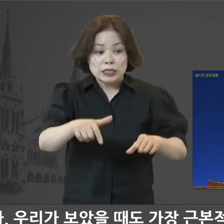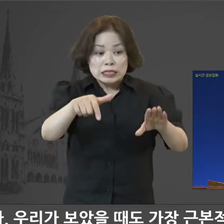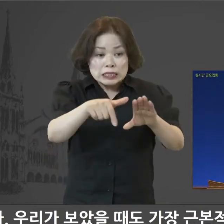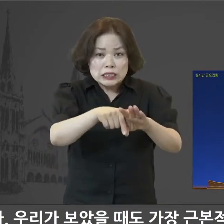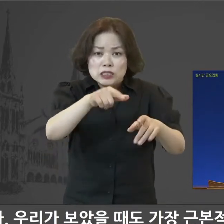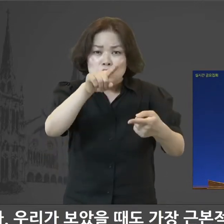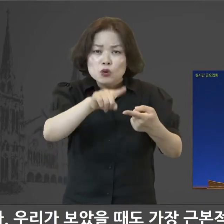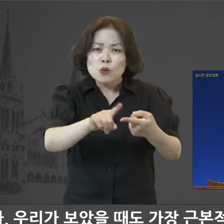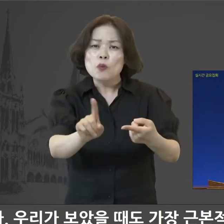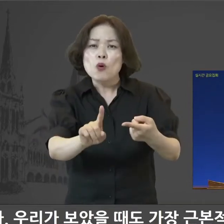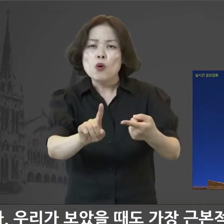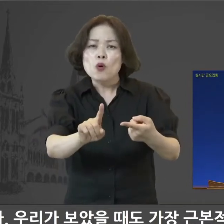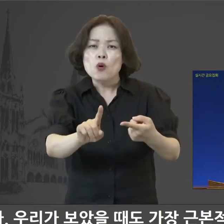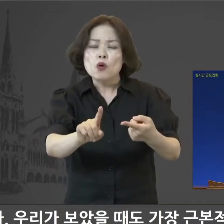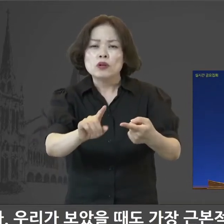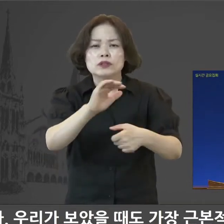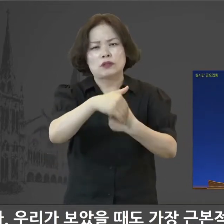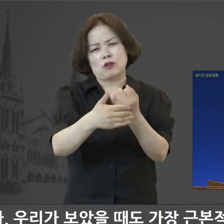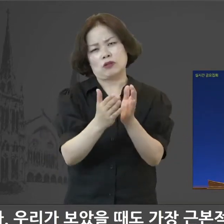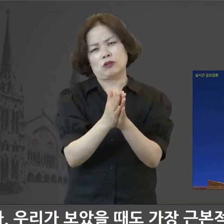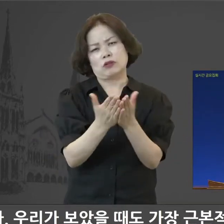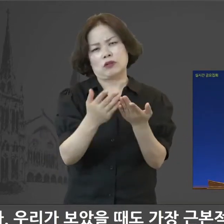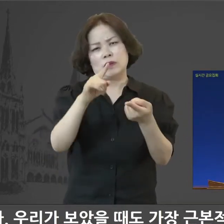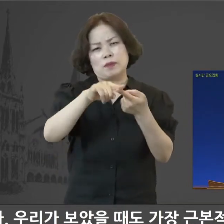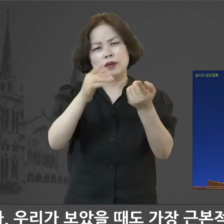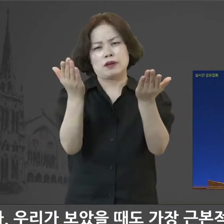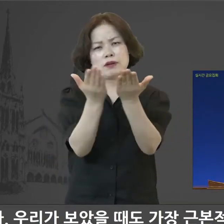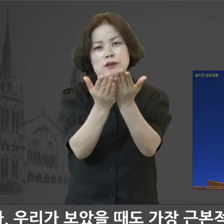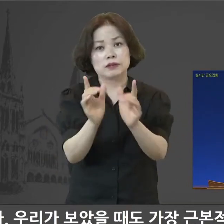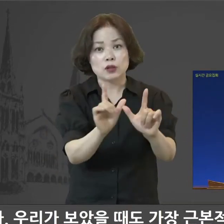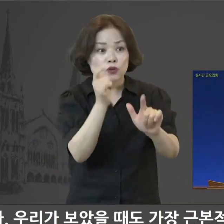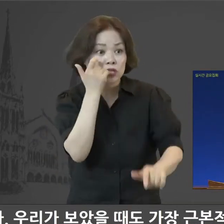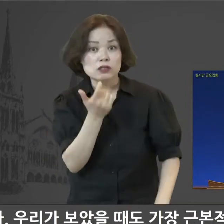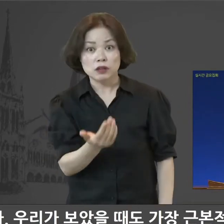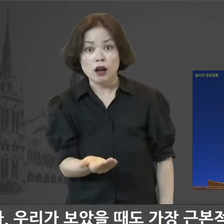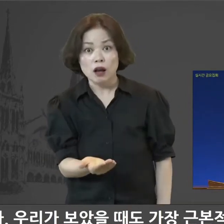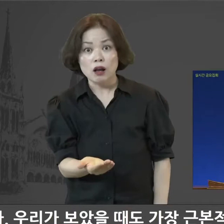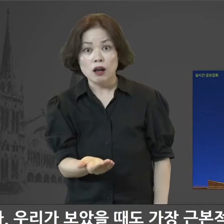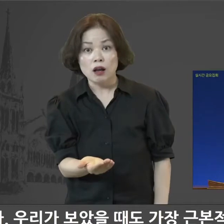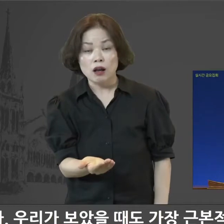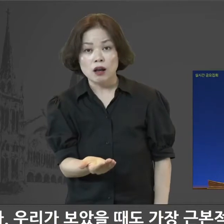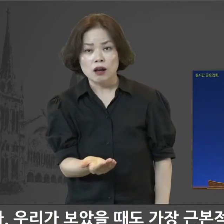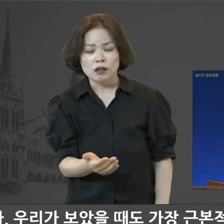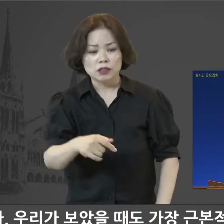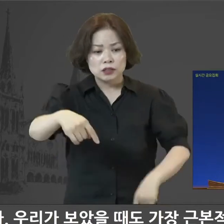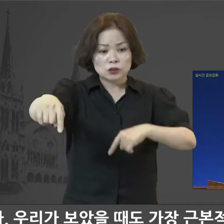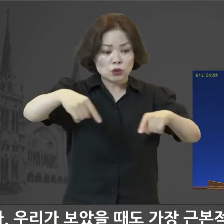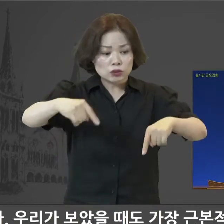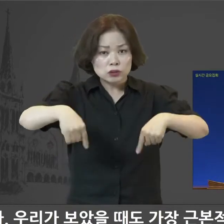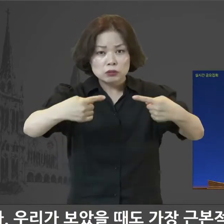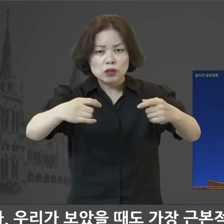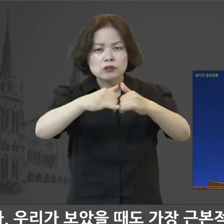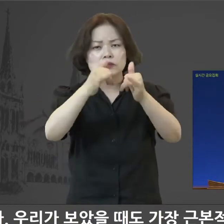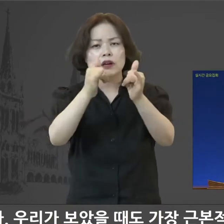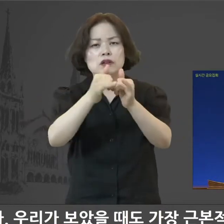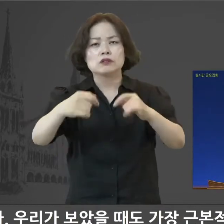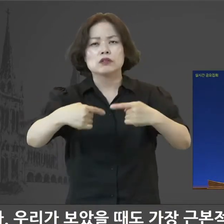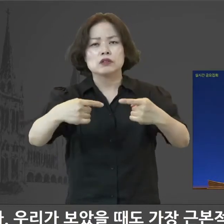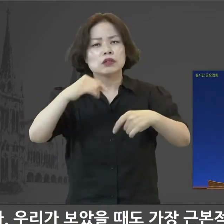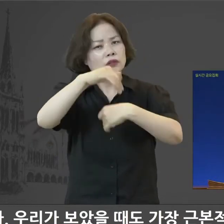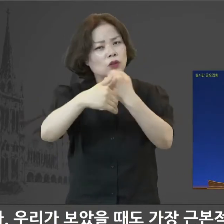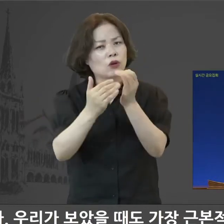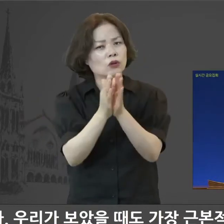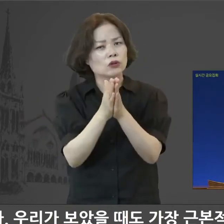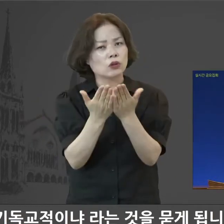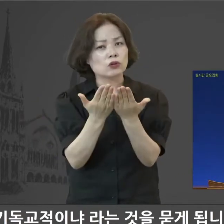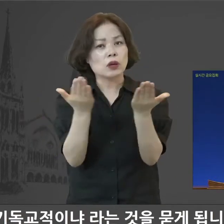기독교적이라는 건 뭘 말합니까? 성경적이어야 되는 거죠. 그러니까 우리가 정치 참여, 사회 참여할 때도